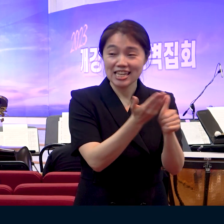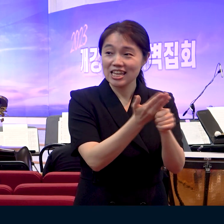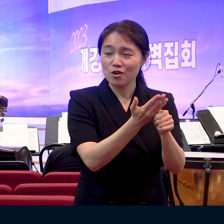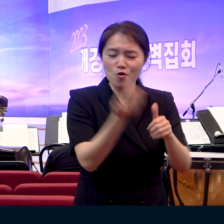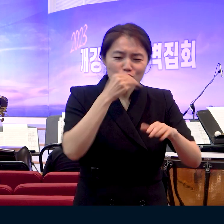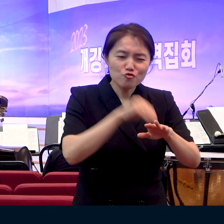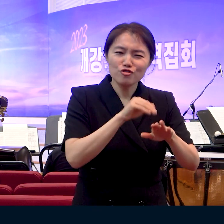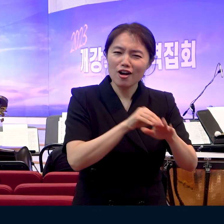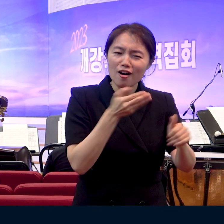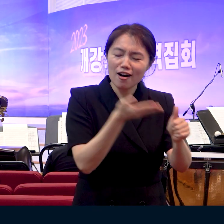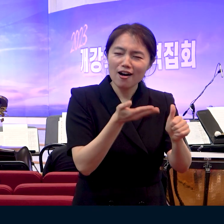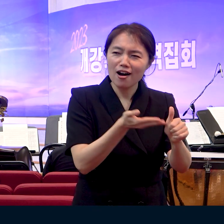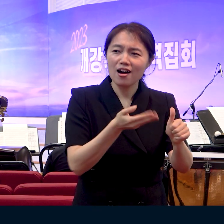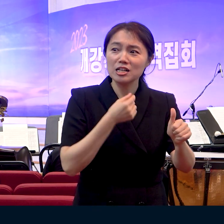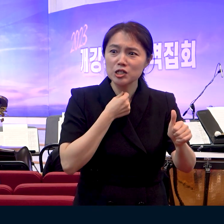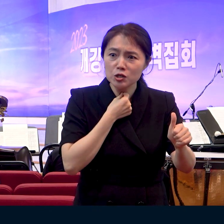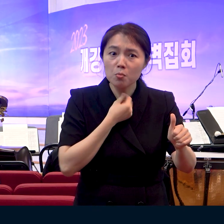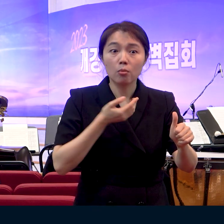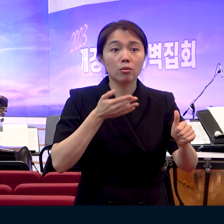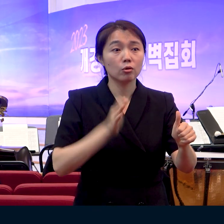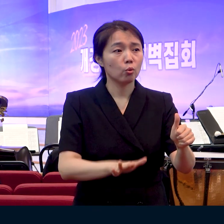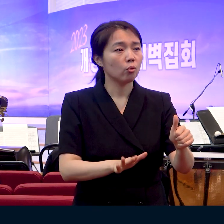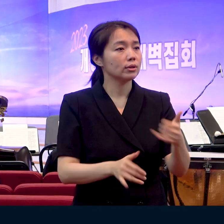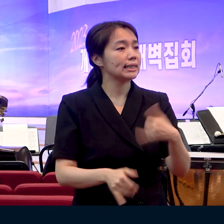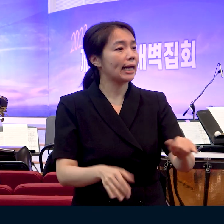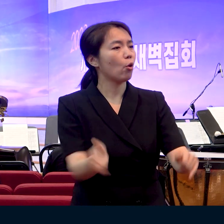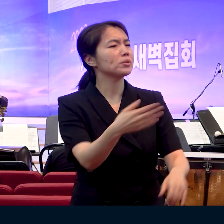훈련하고 싶은 마음은 너무 간절한데 애들이 없어.